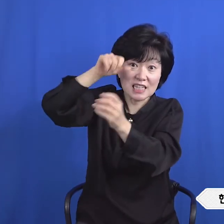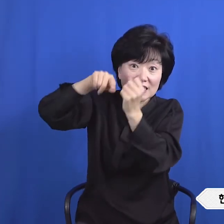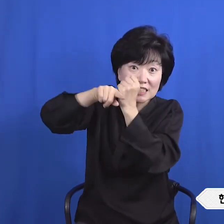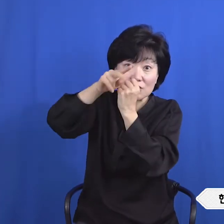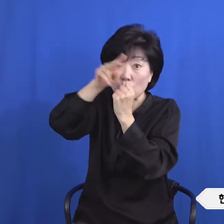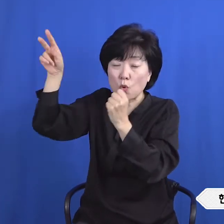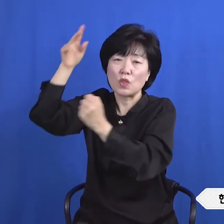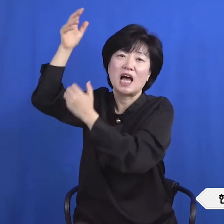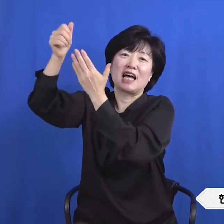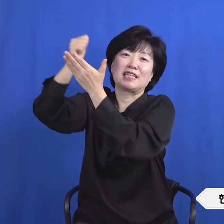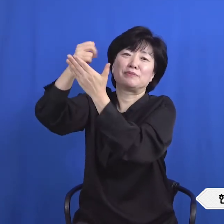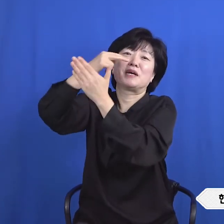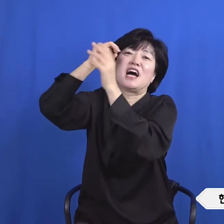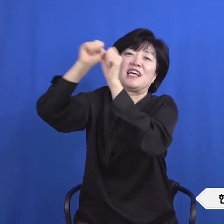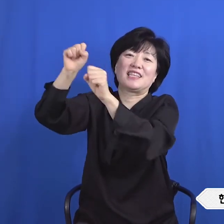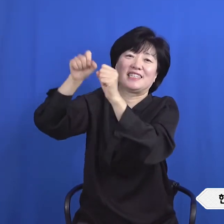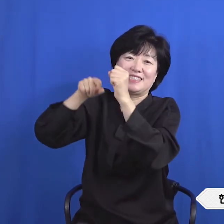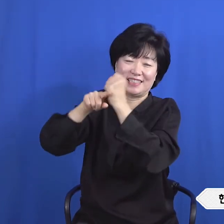존재하신다는 뜻이지요.